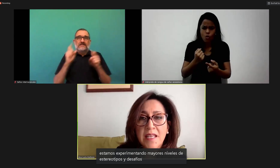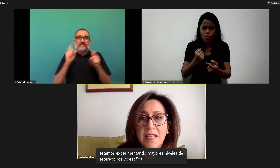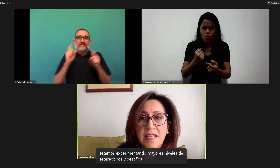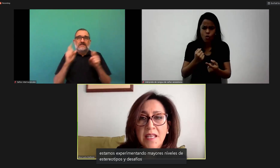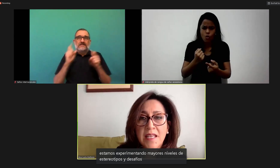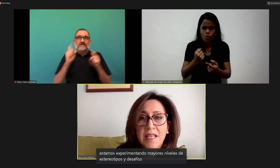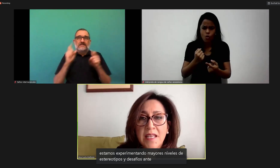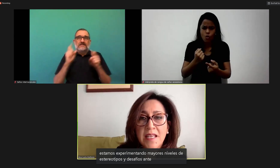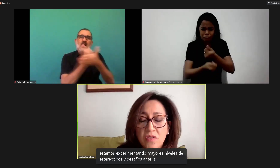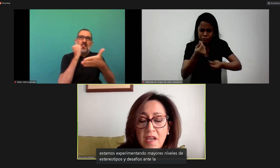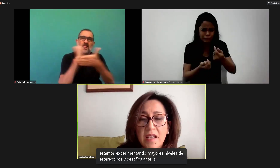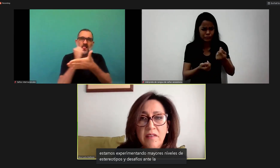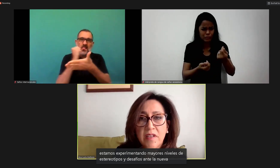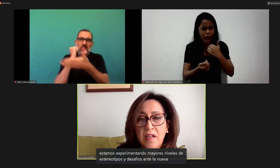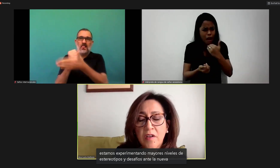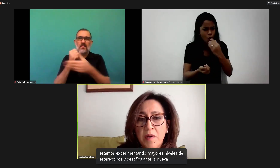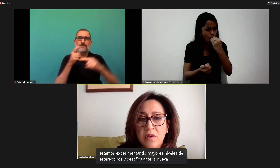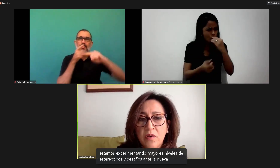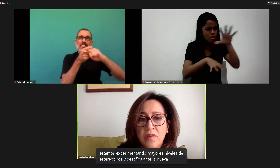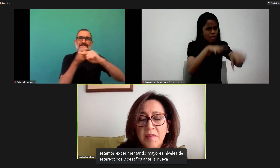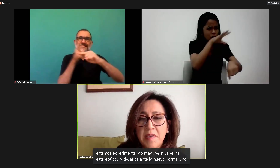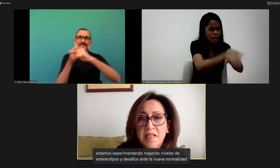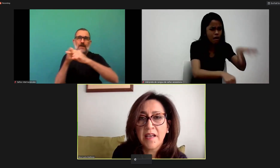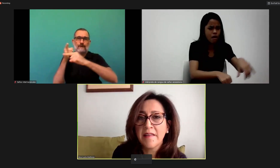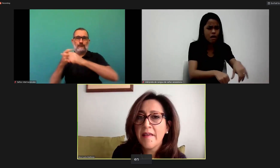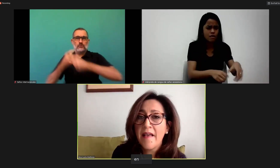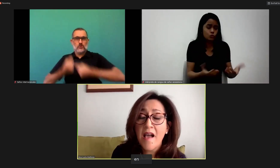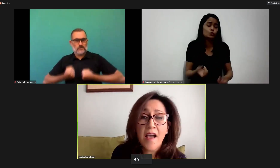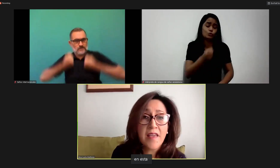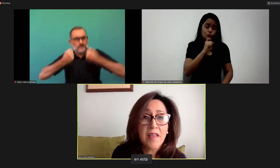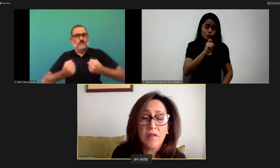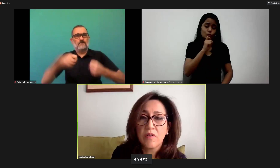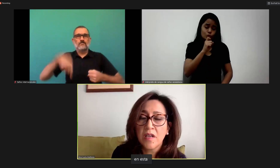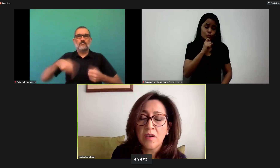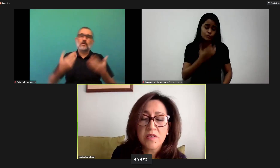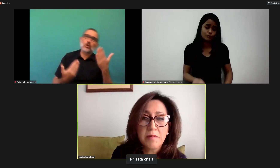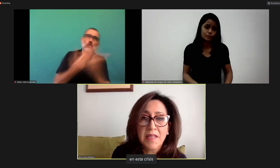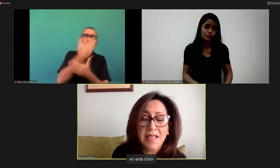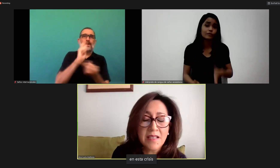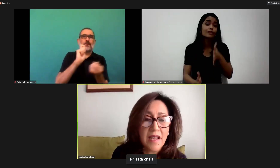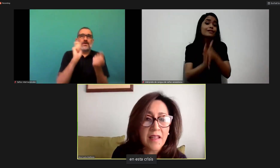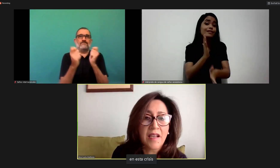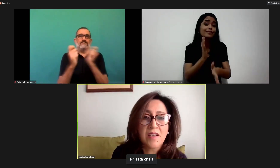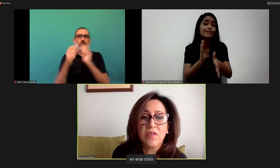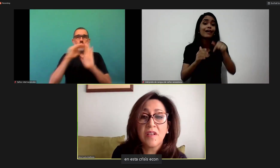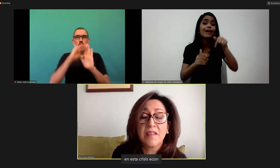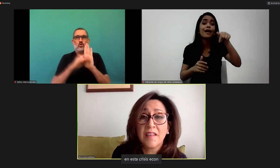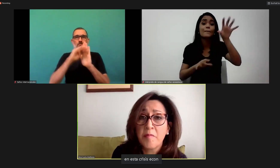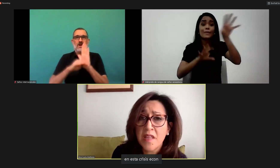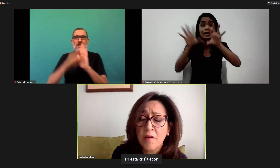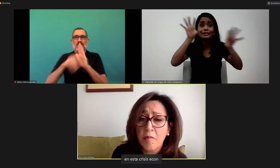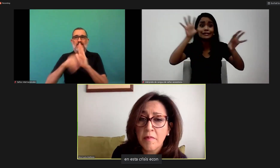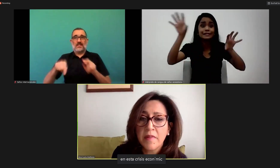económica y social que está afectando a la población con discapacidad, ha ido inclusive desde la denegación